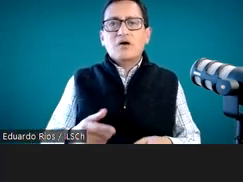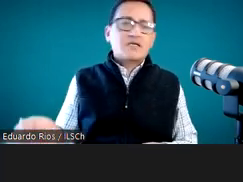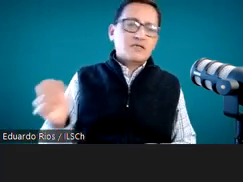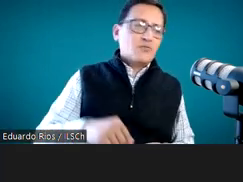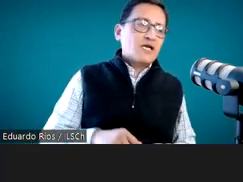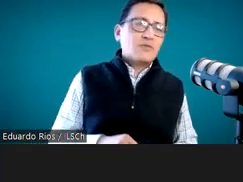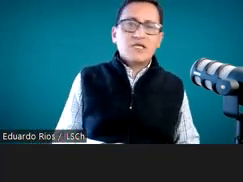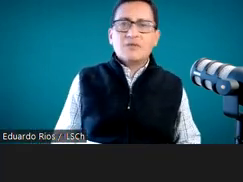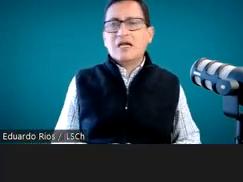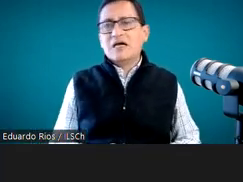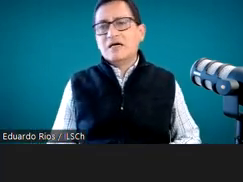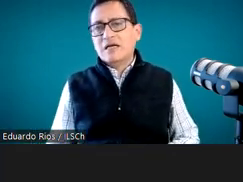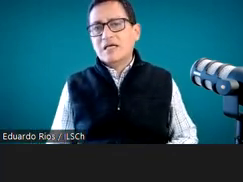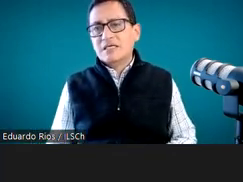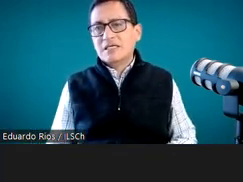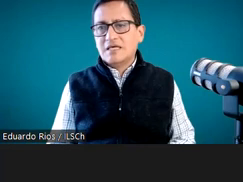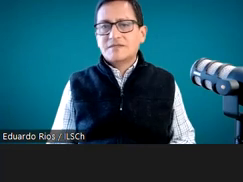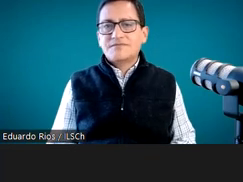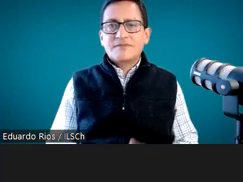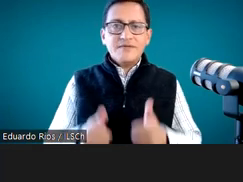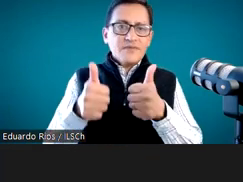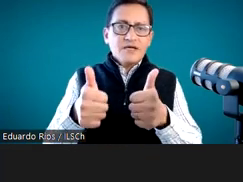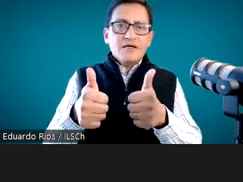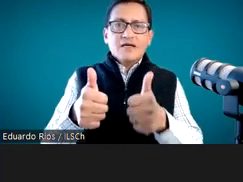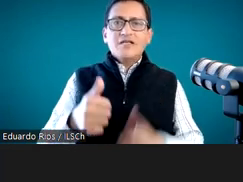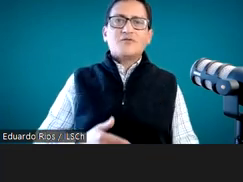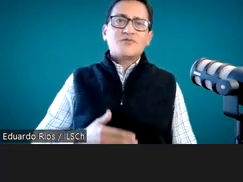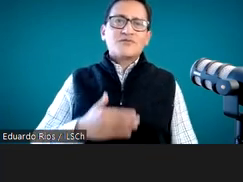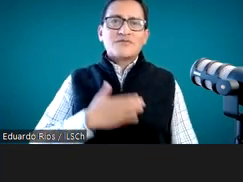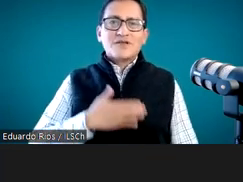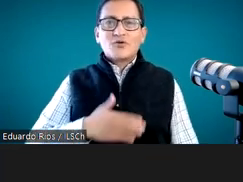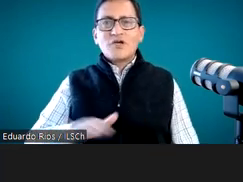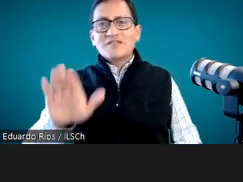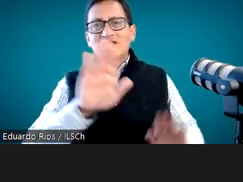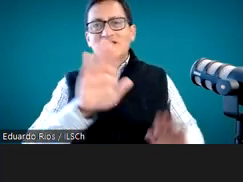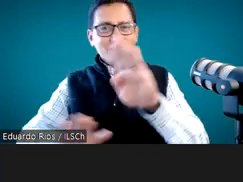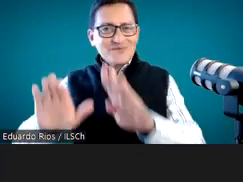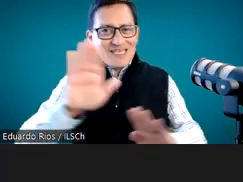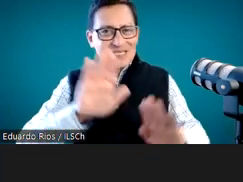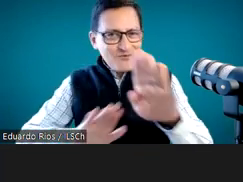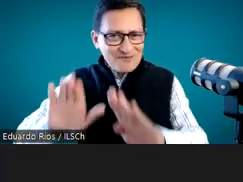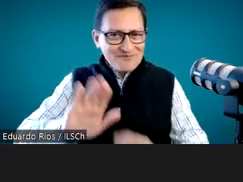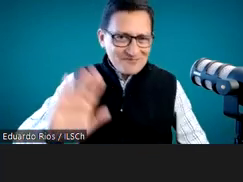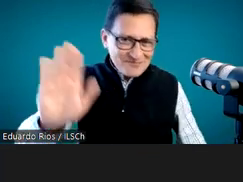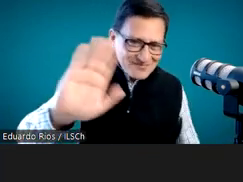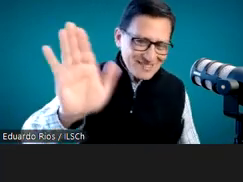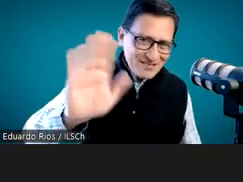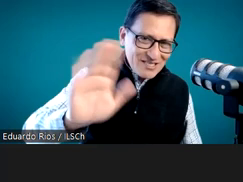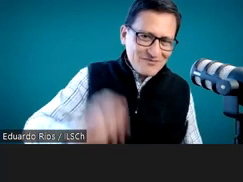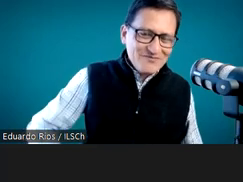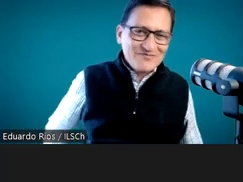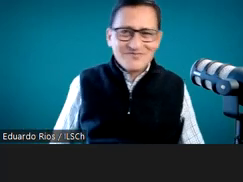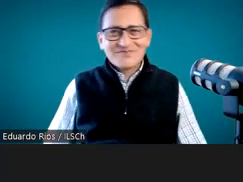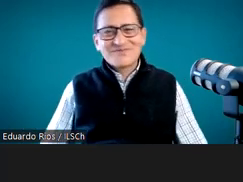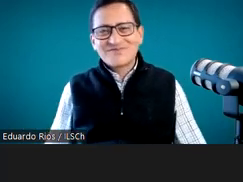vamos, tenemos la respuesta para la siguiente clase. ¿Ya? Listo. Cuídense entonces. Que esté muy bien. Chao, chao.